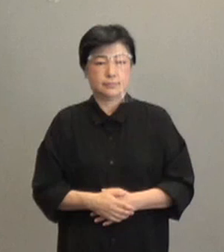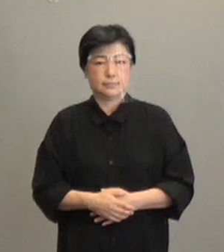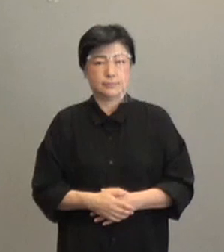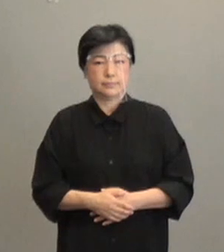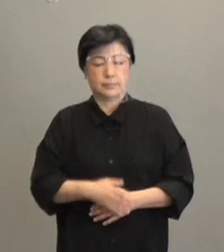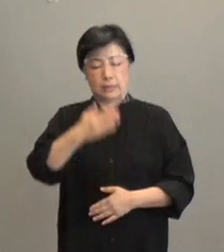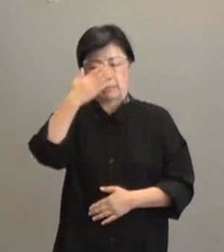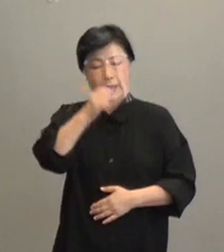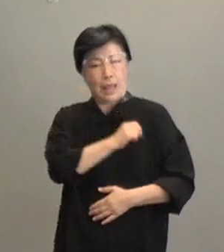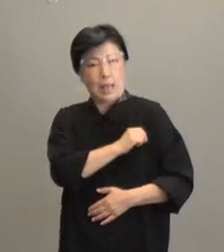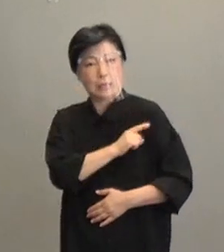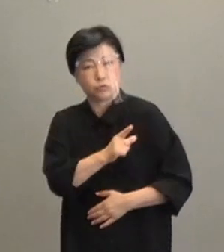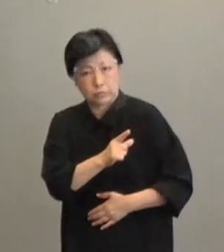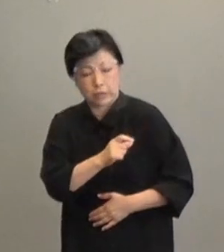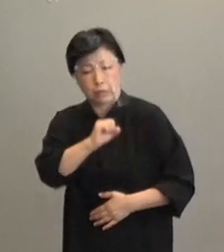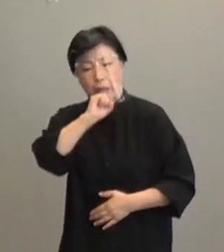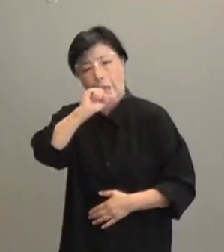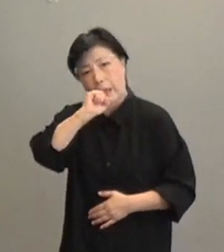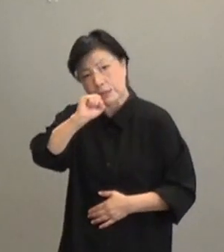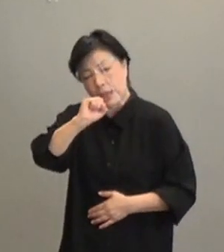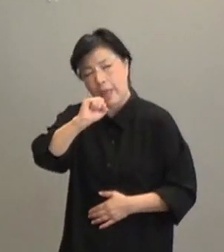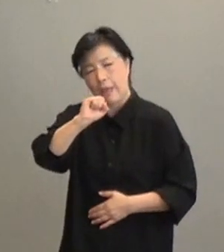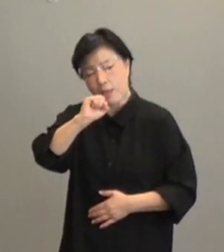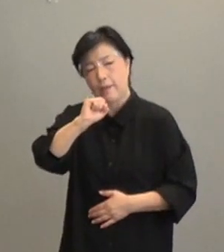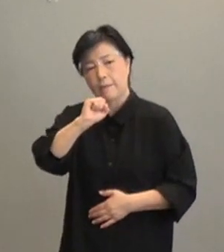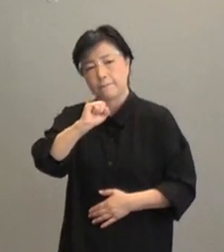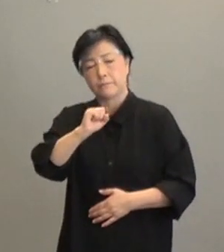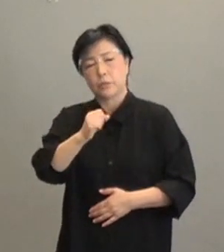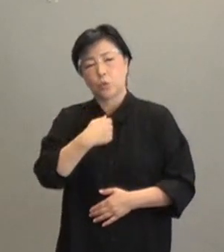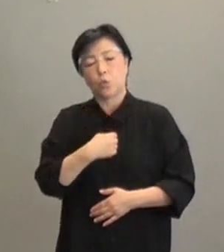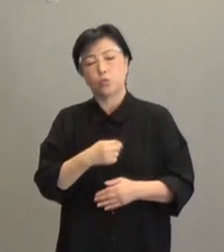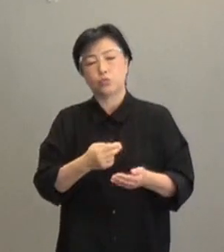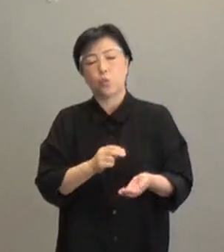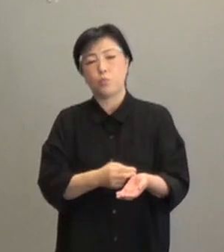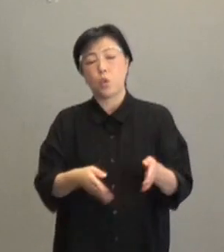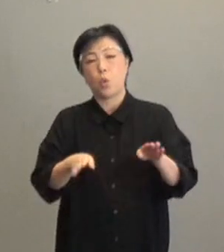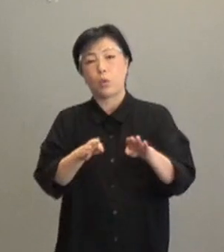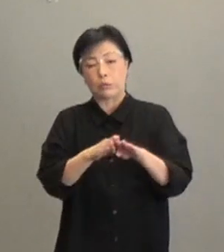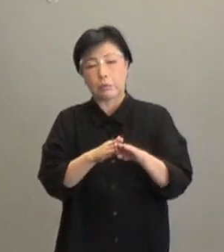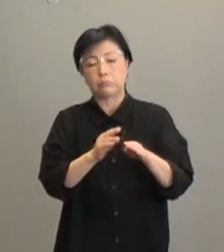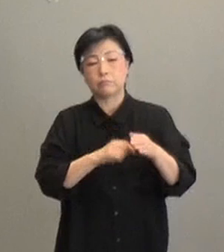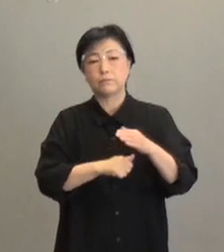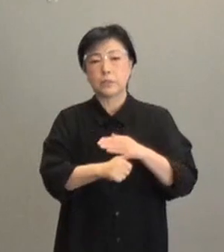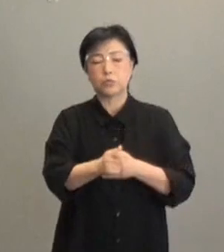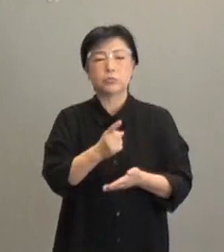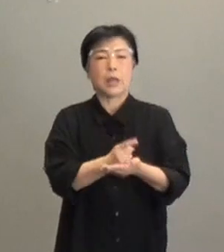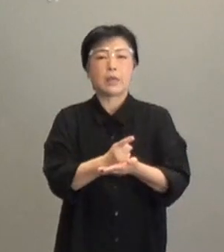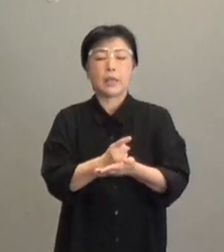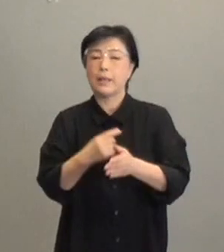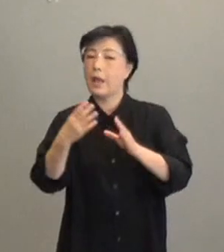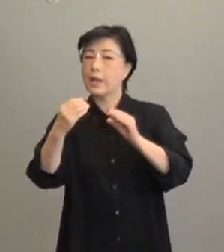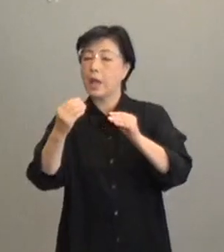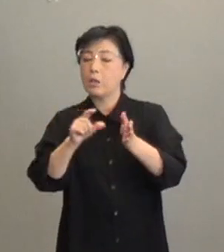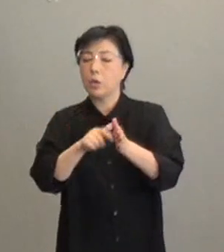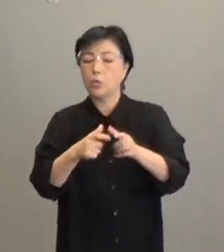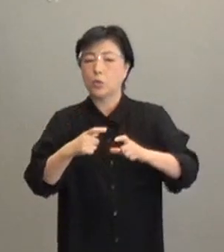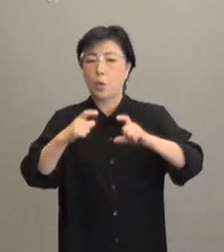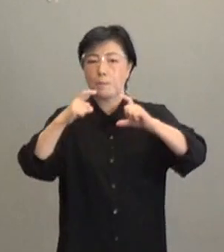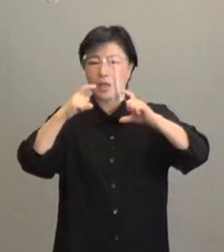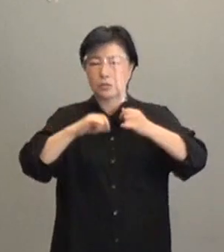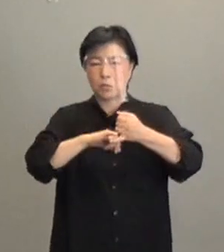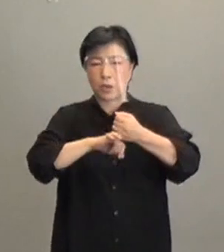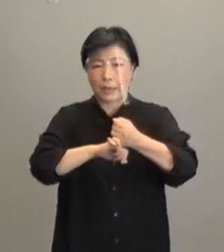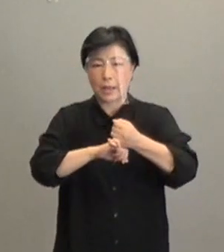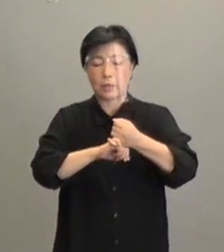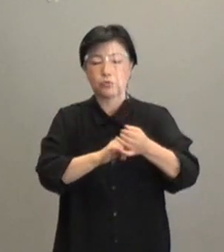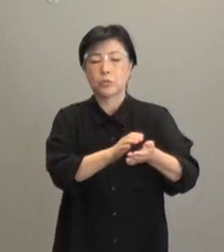発熱などの風邪症状のあるときは受診以外は外出をしない、会話するときのマスクの着用、